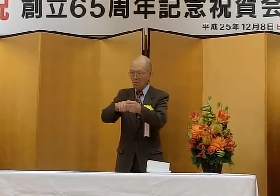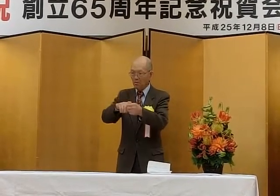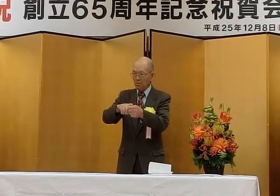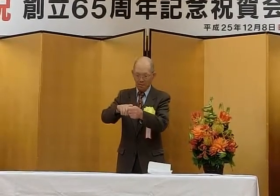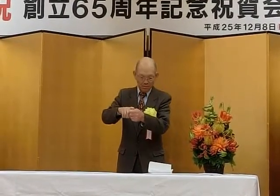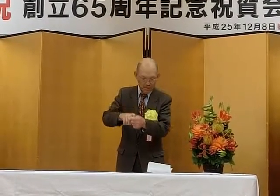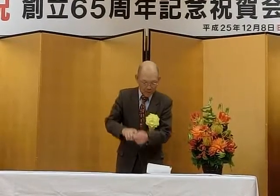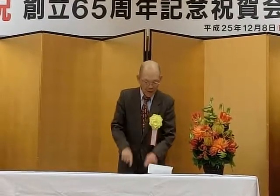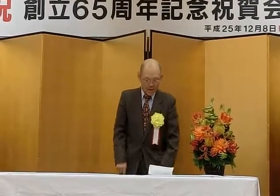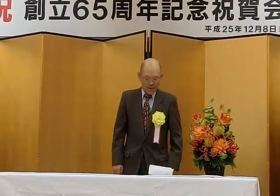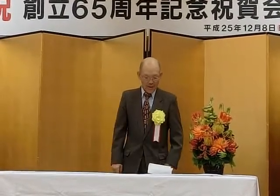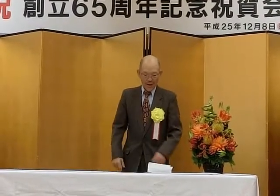昭和39年